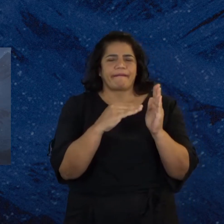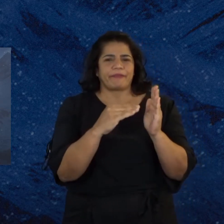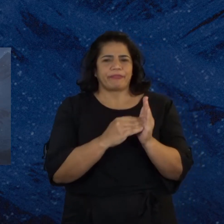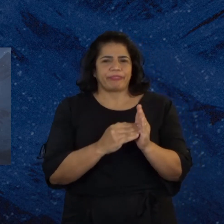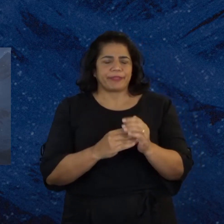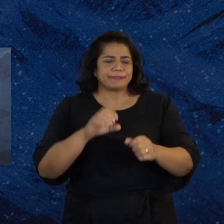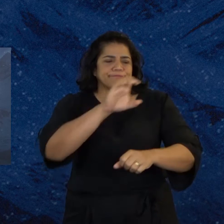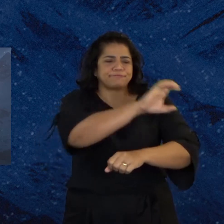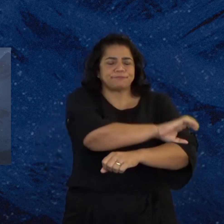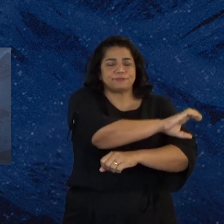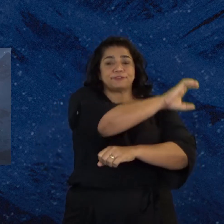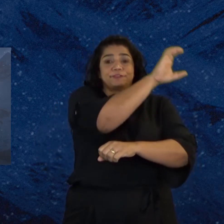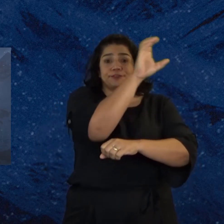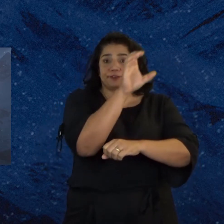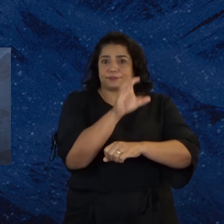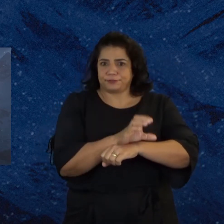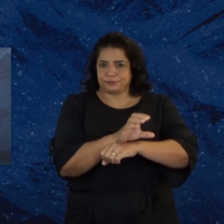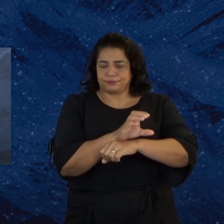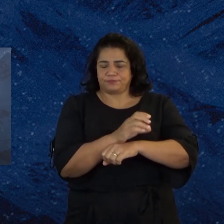Deus prometeu para o povo.